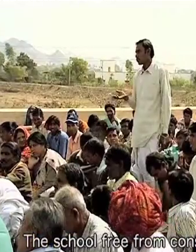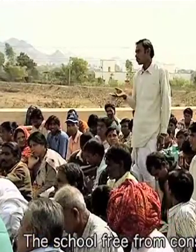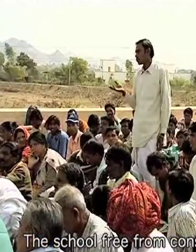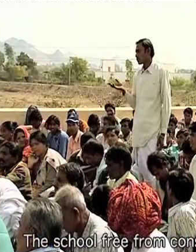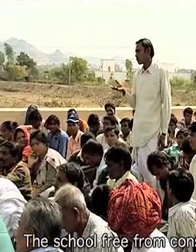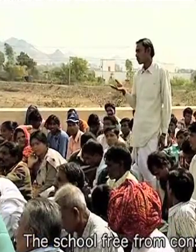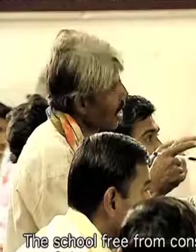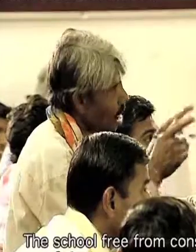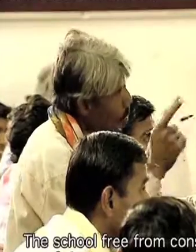सीमा से